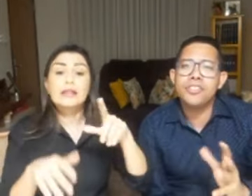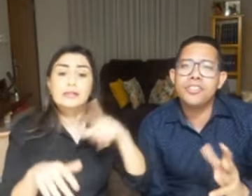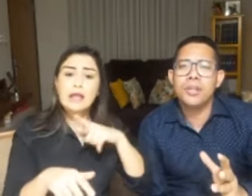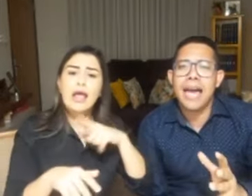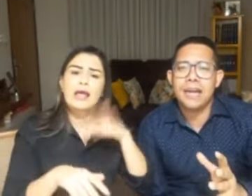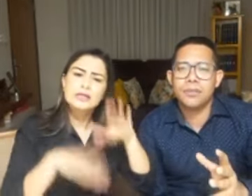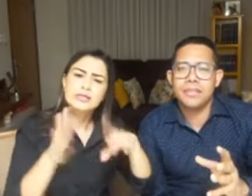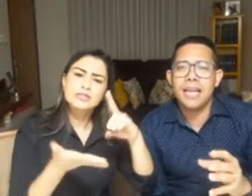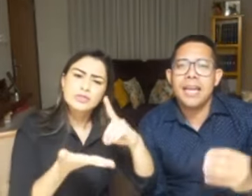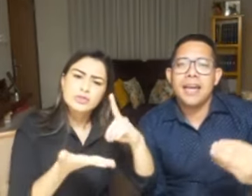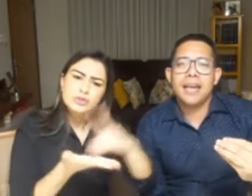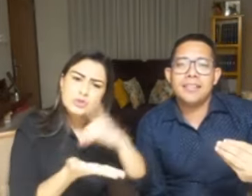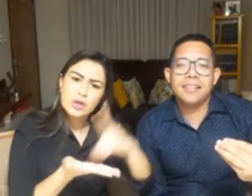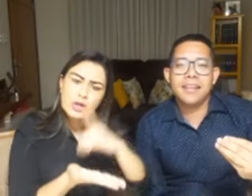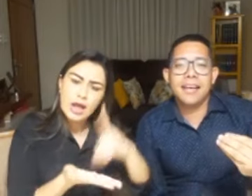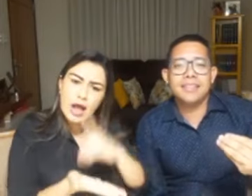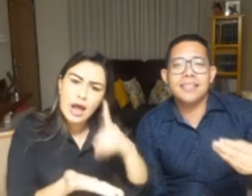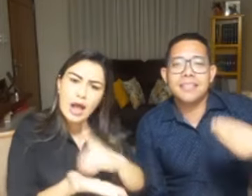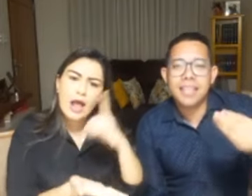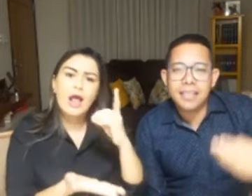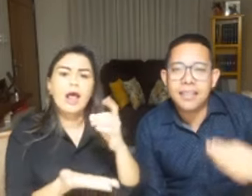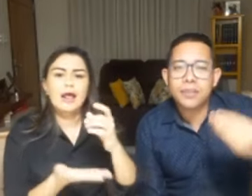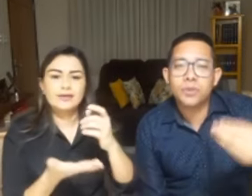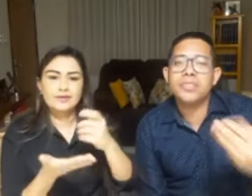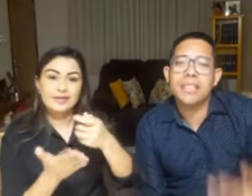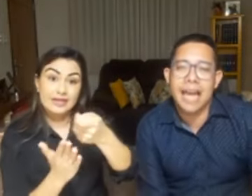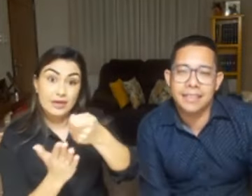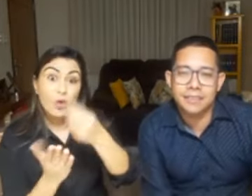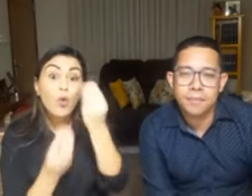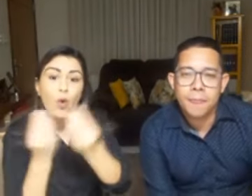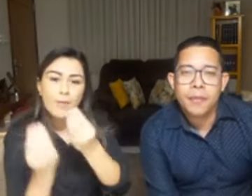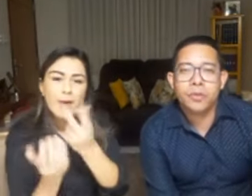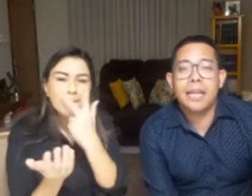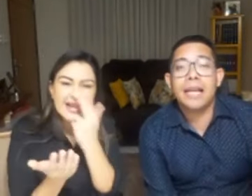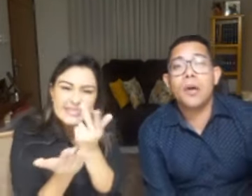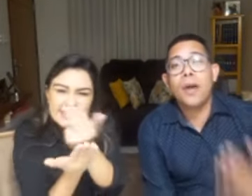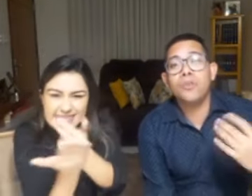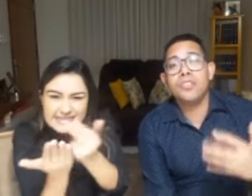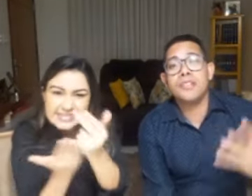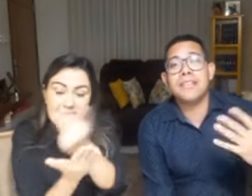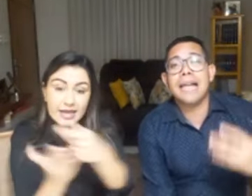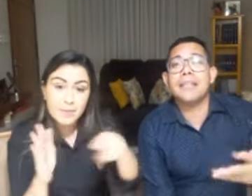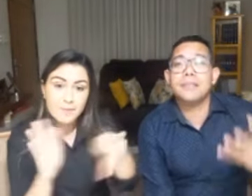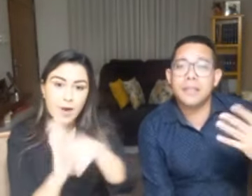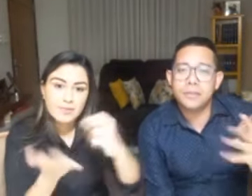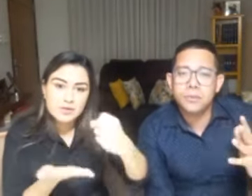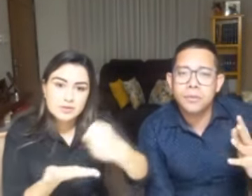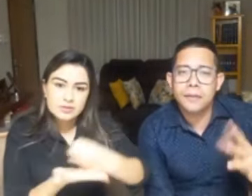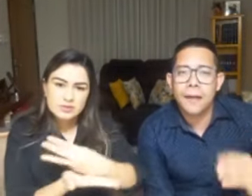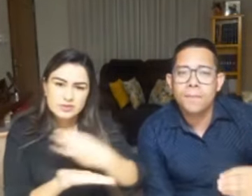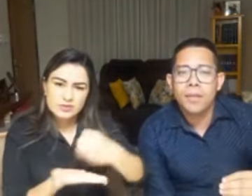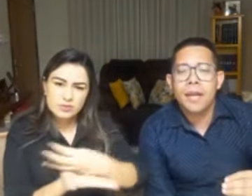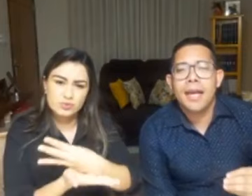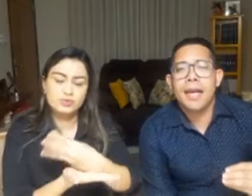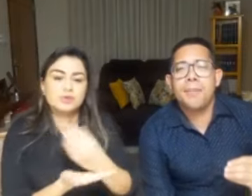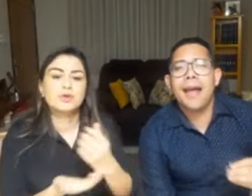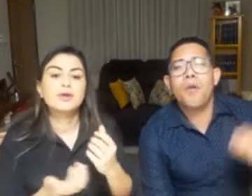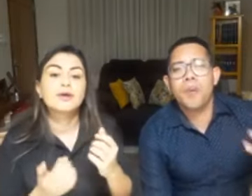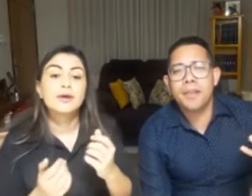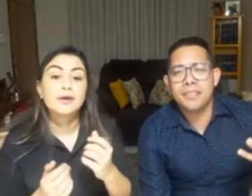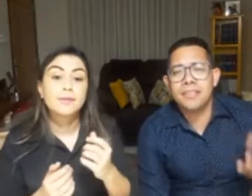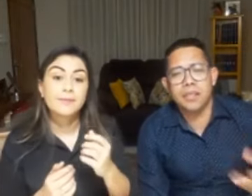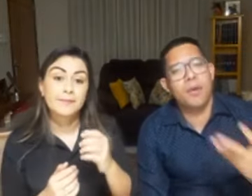mais em dicionários, né? Essa escrita dos sinais. Só que ela não é utilizada tanto, né?